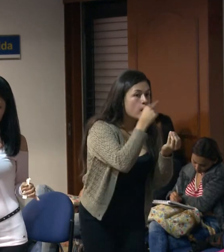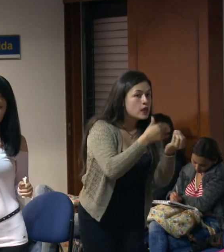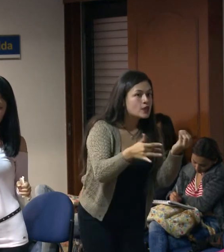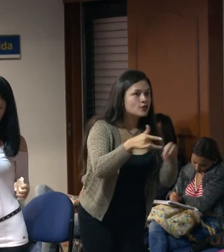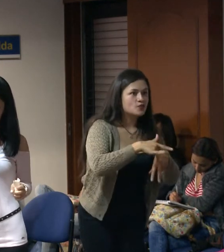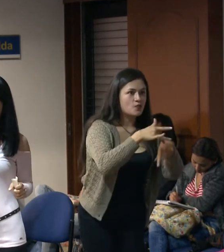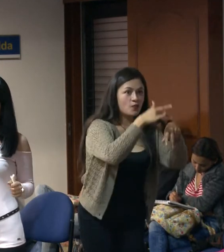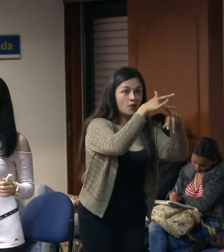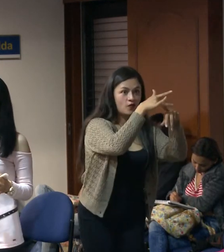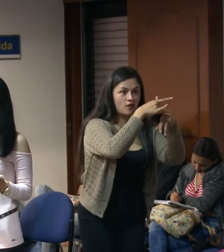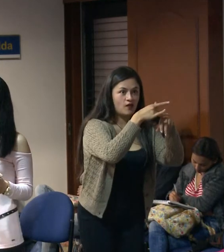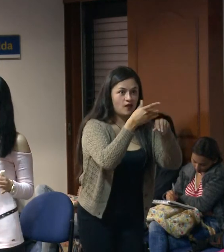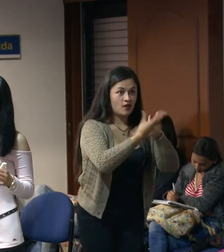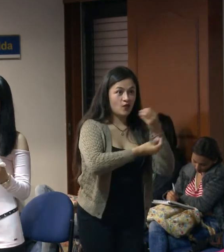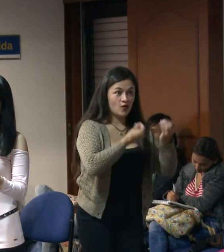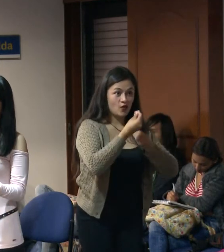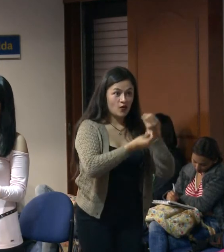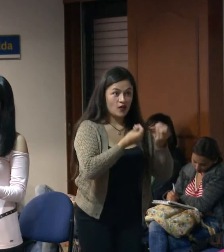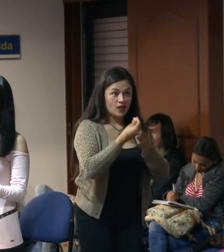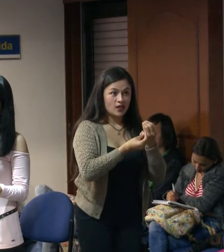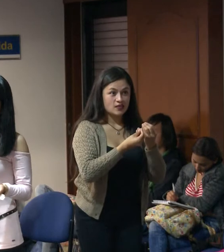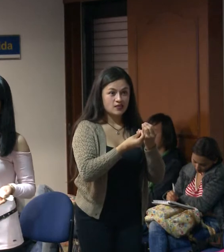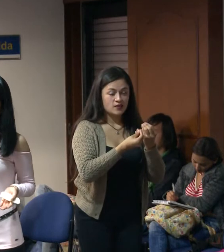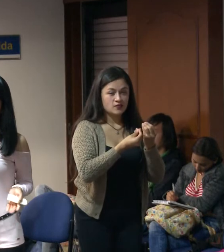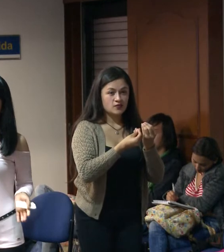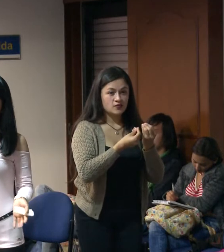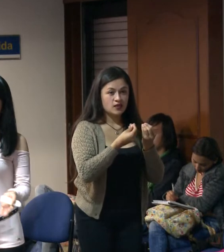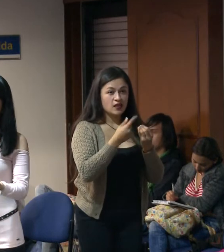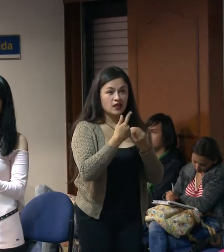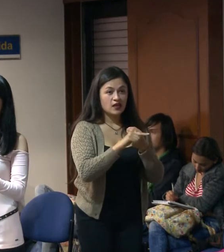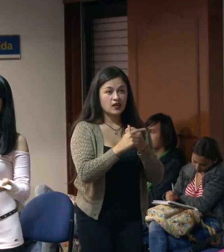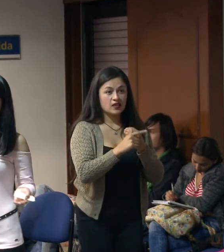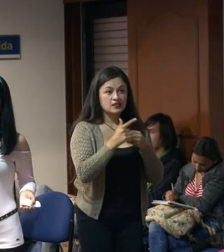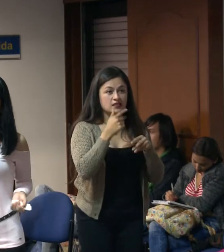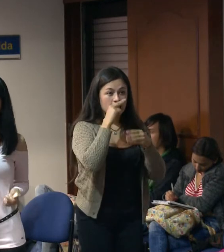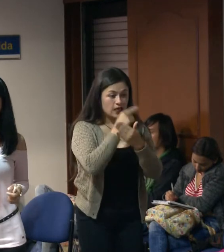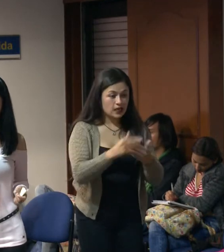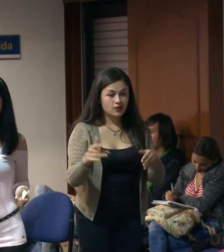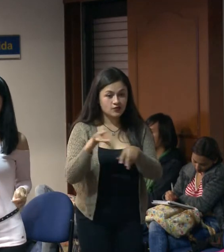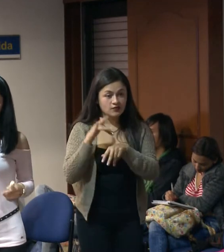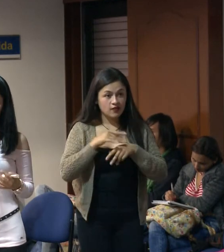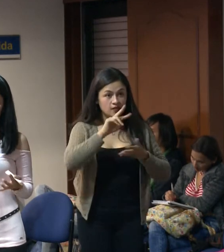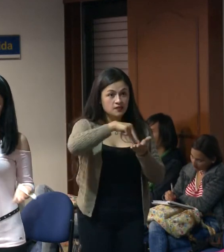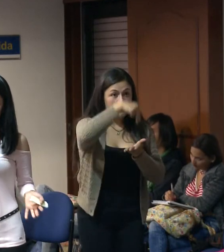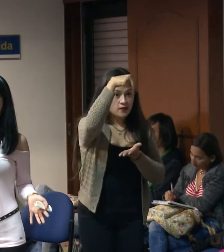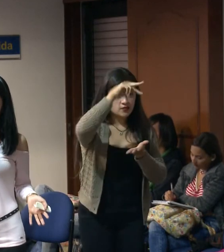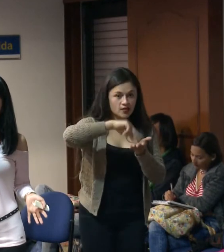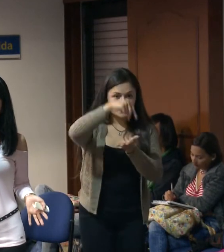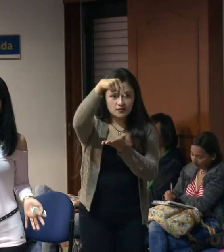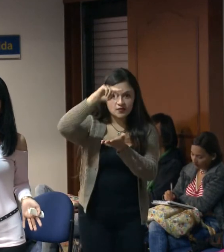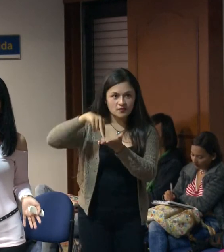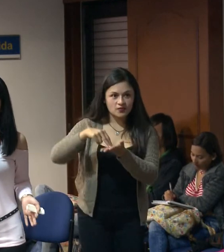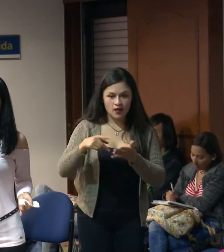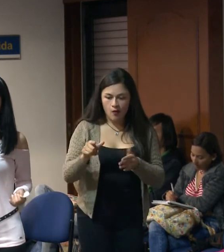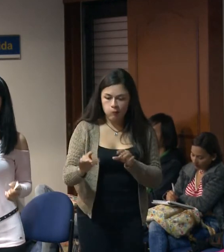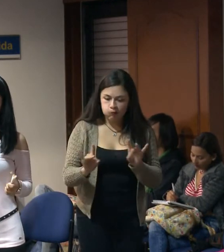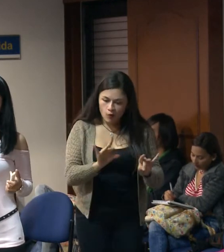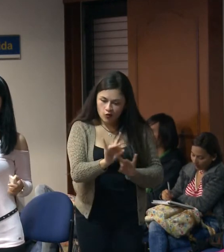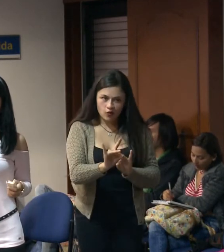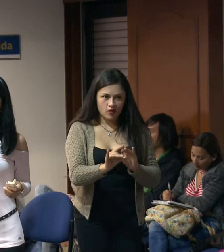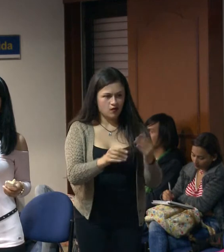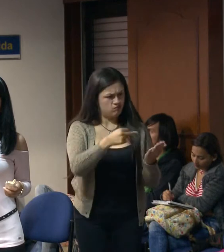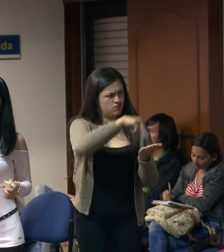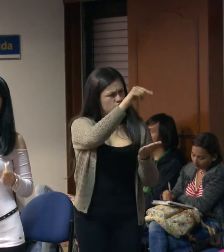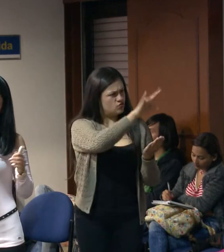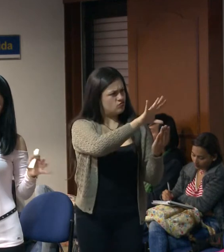nosotros realizamos en este momento es que les permitimos que los niños toquen los diferentes personajes e interactúen con ellos.